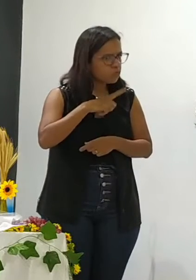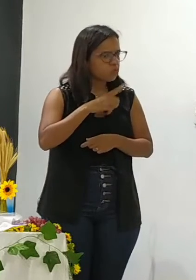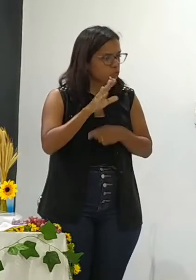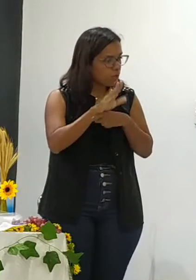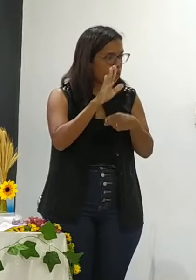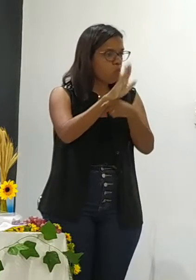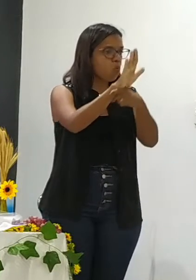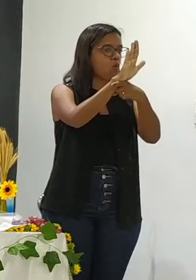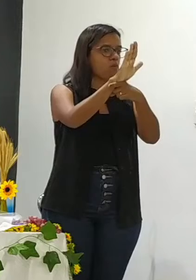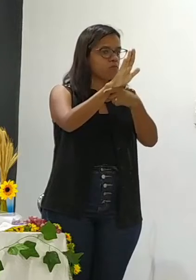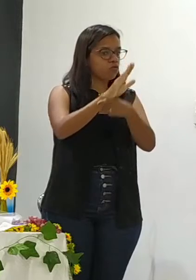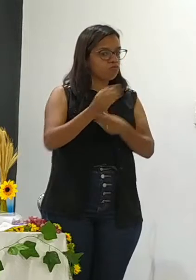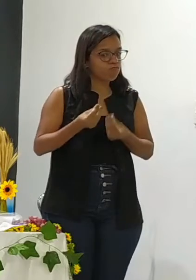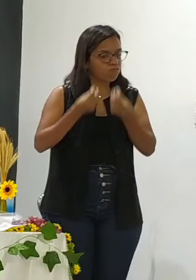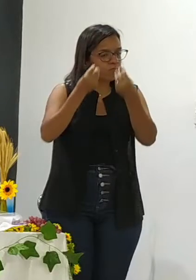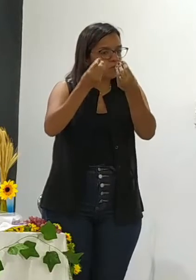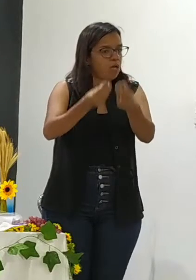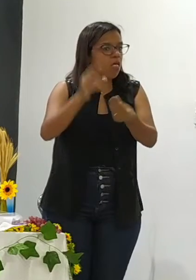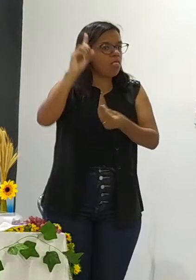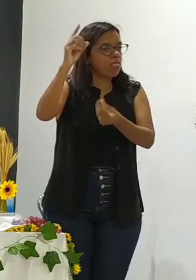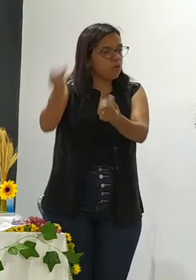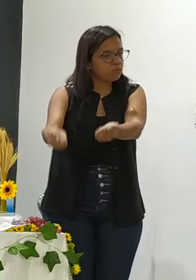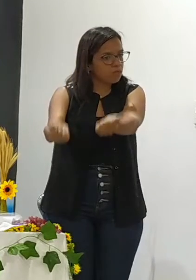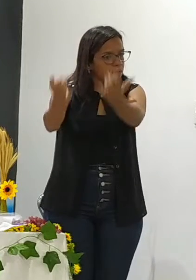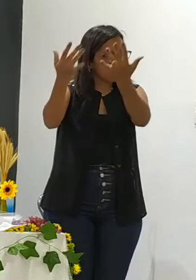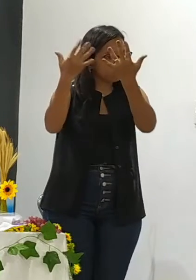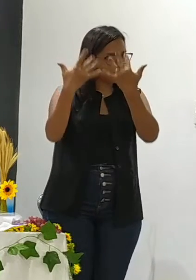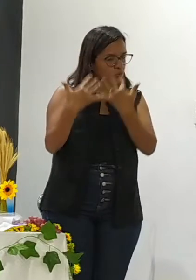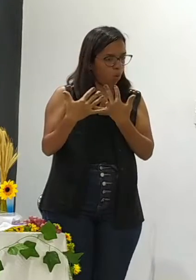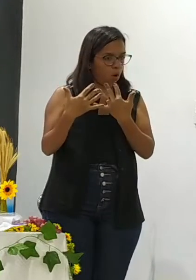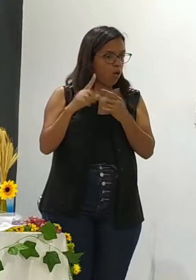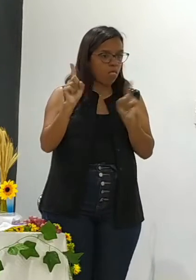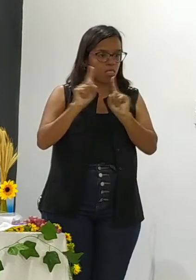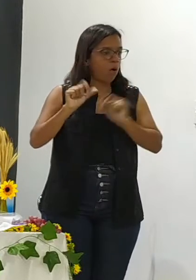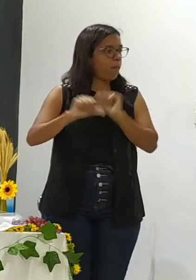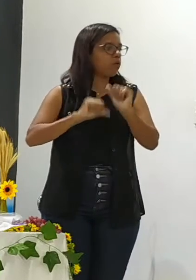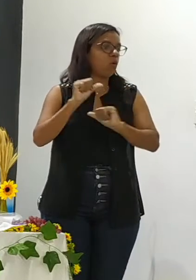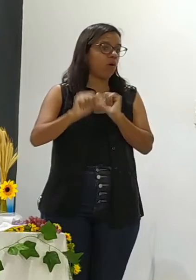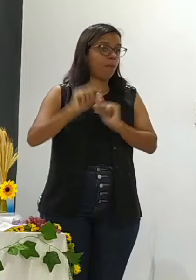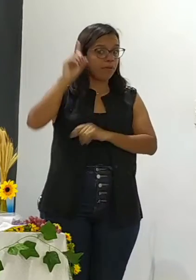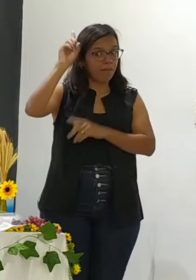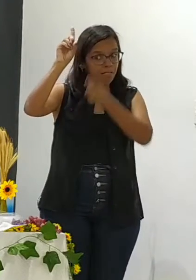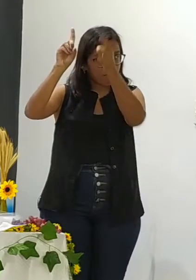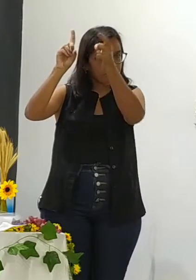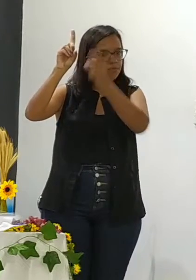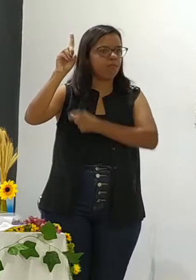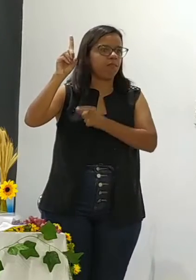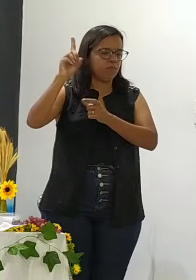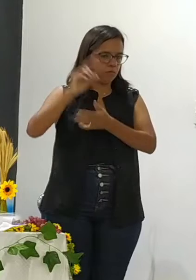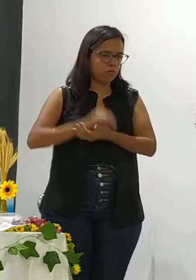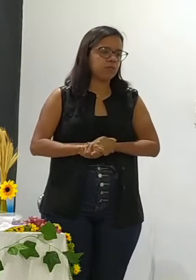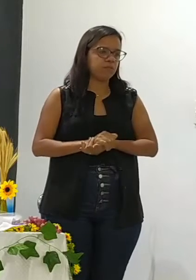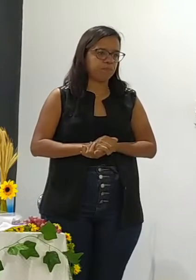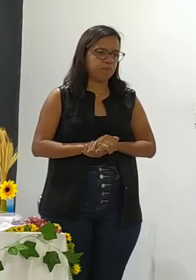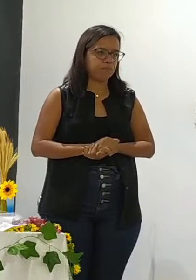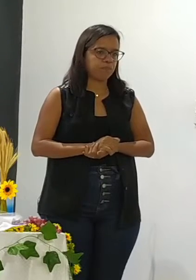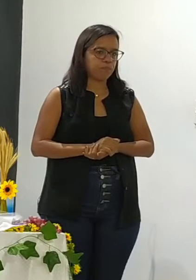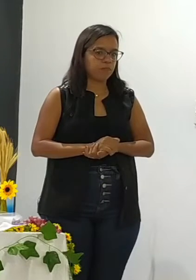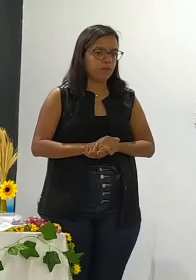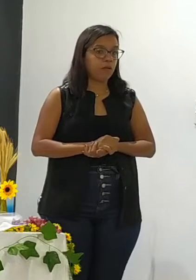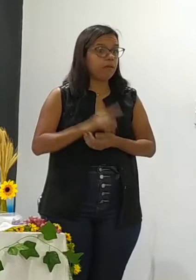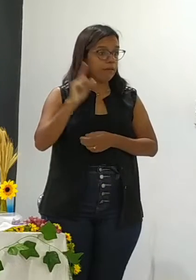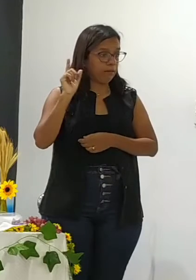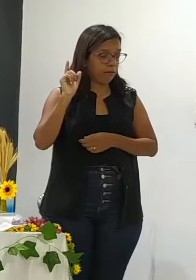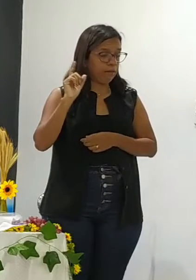Porque quanto mais nós damos, Deus ele nos retribui. Não porque nós fazemos barulho, mas porque Ele é Deus. Aí lá eles ajudavam um